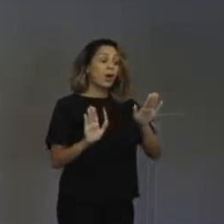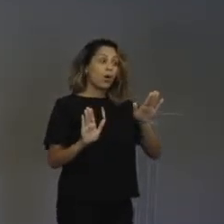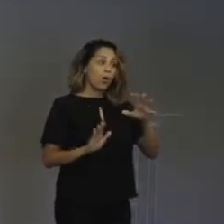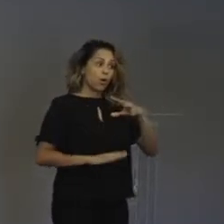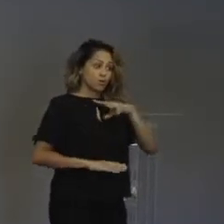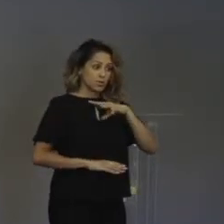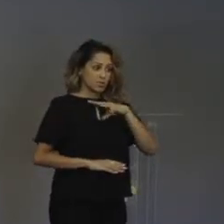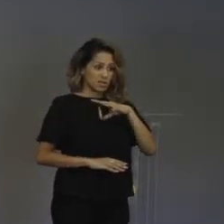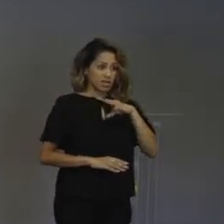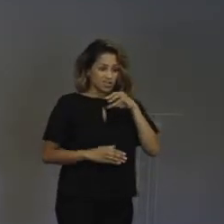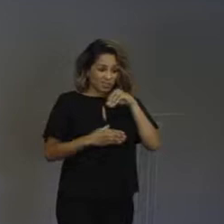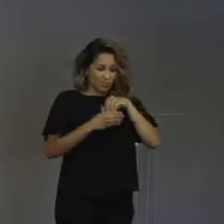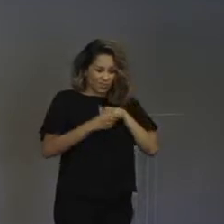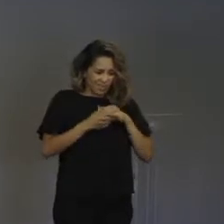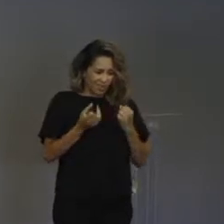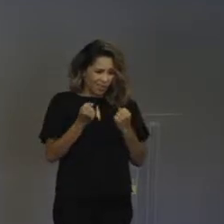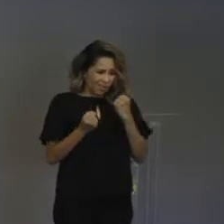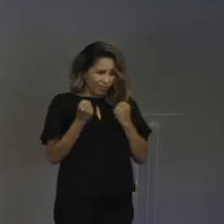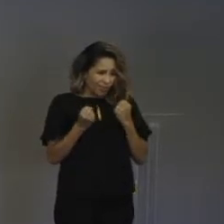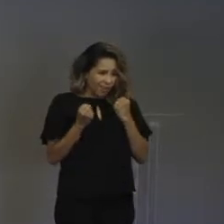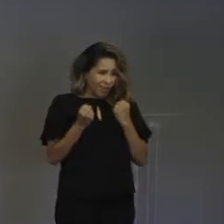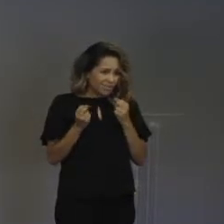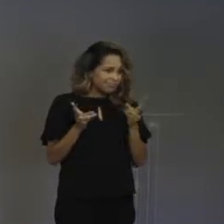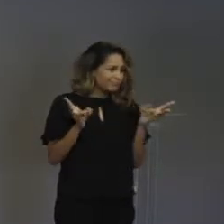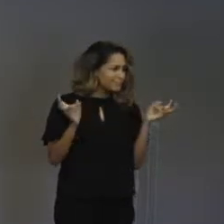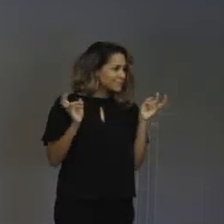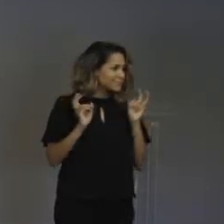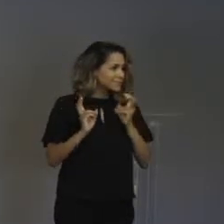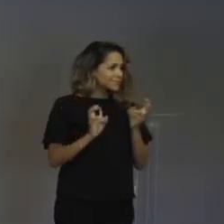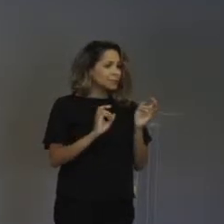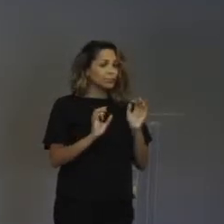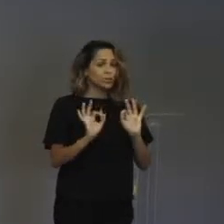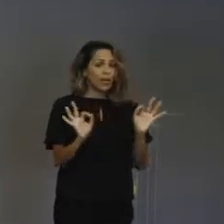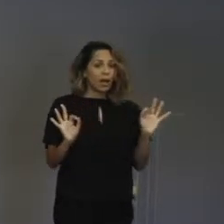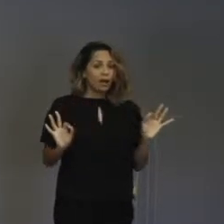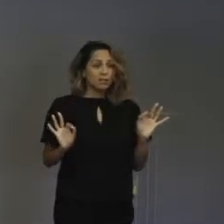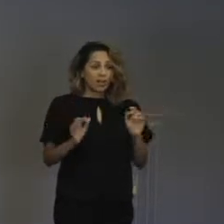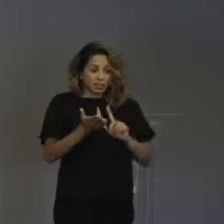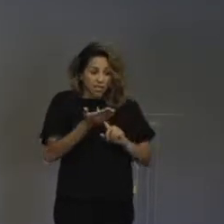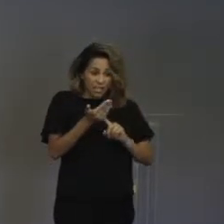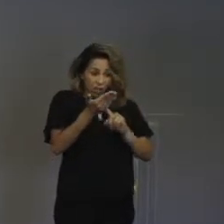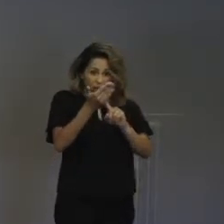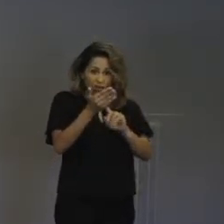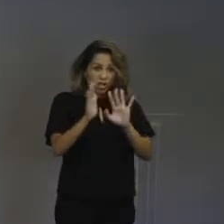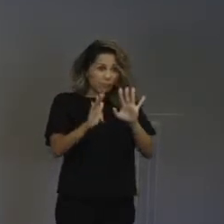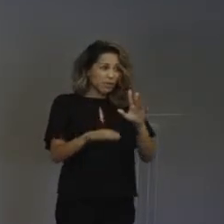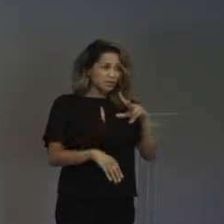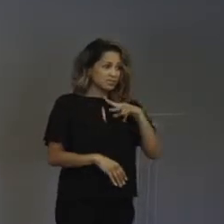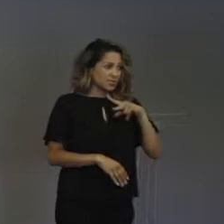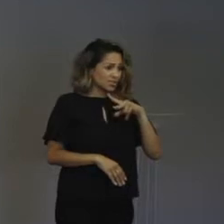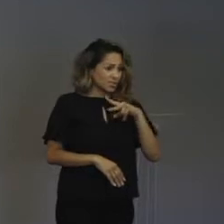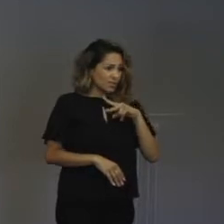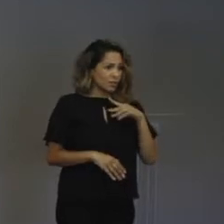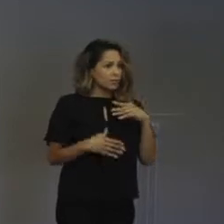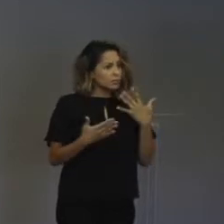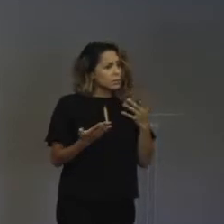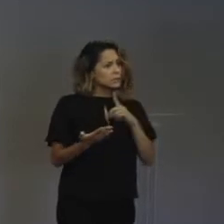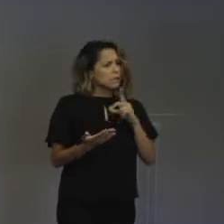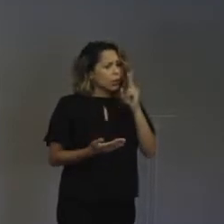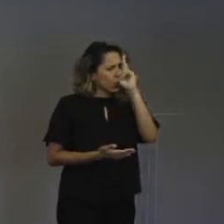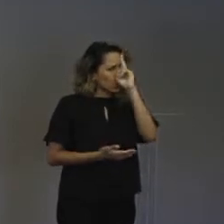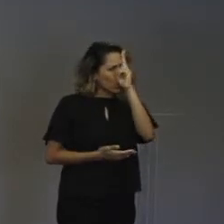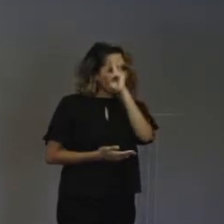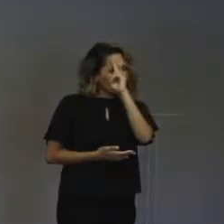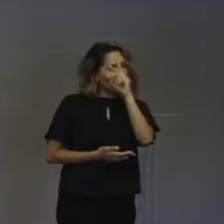está num carro, a gente está indo para a tecnologia, está reforçando uma tecnologia que é individual. Quer queira ou quer não, gente, o Uber melhorou